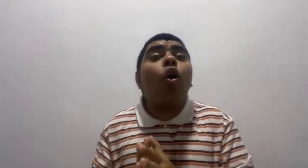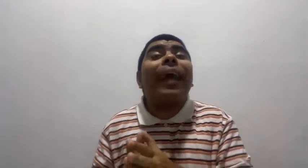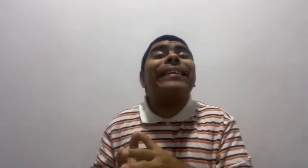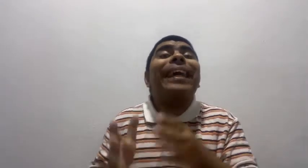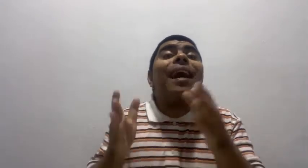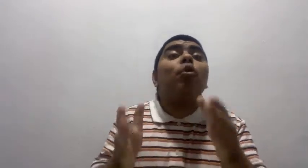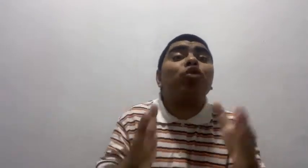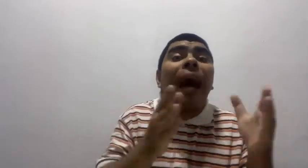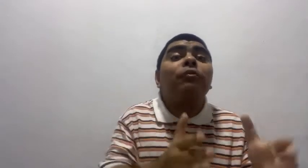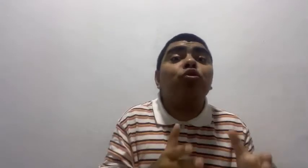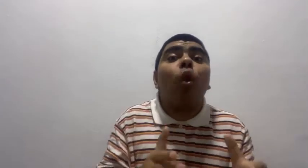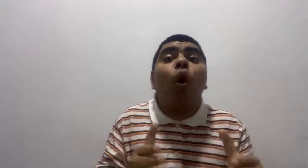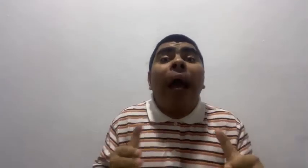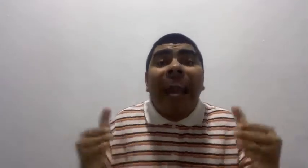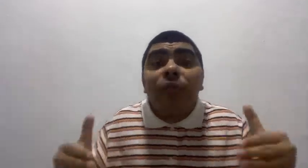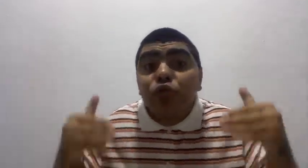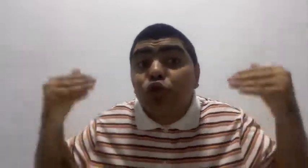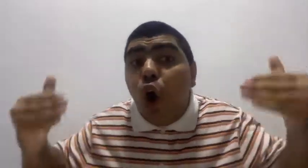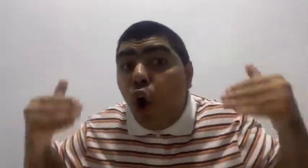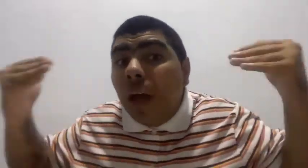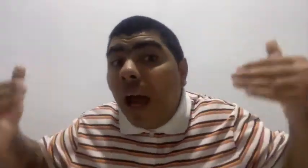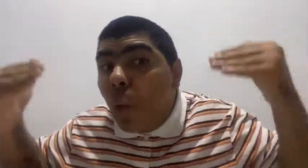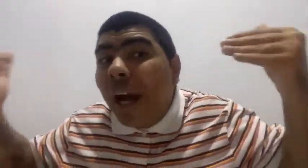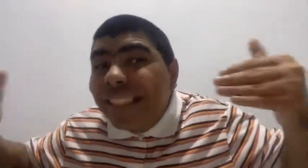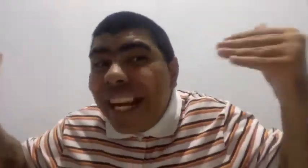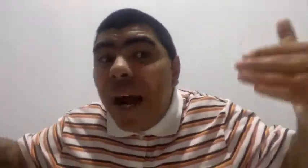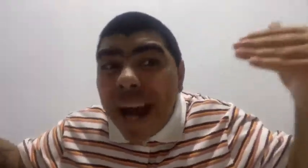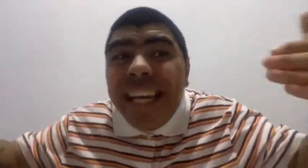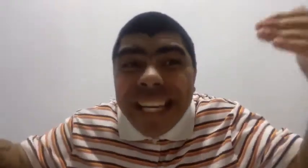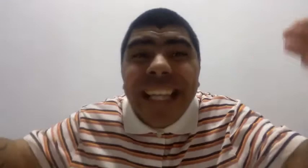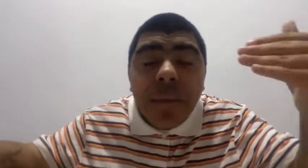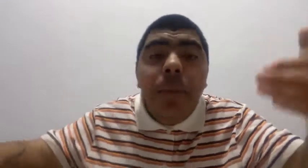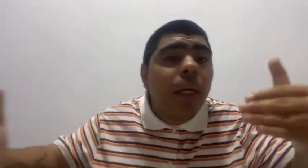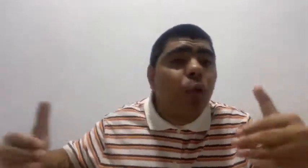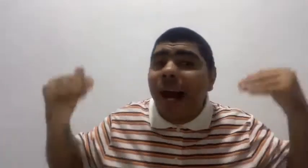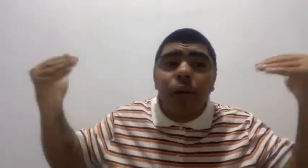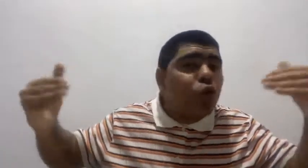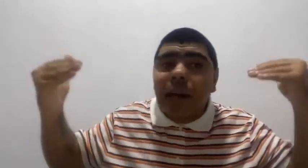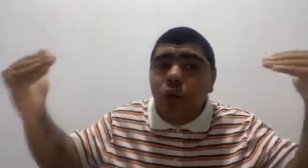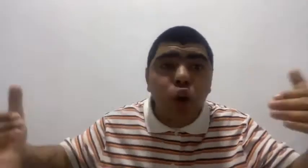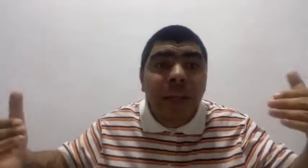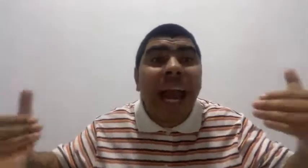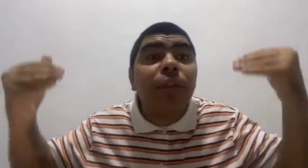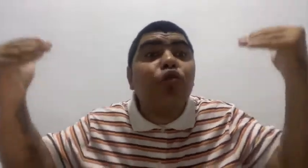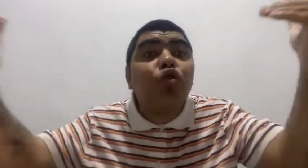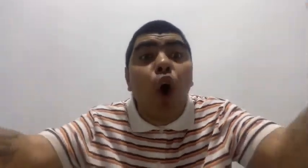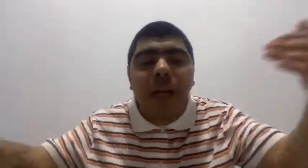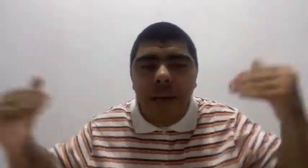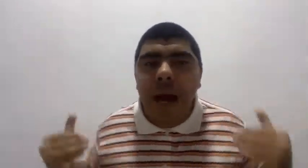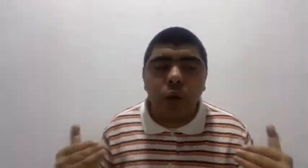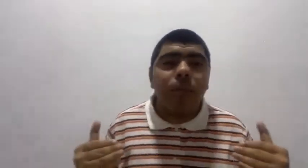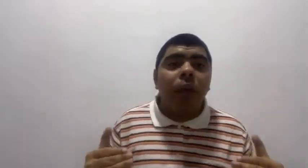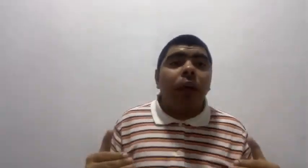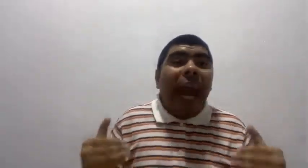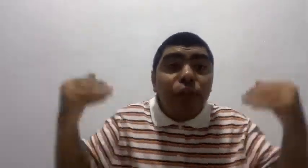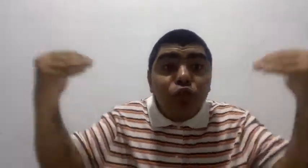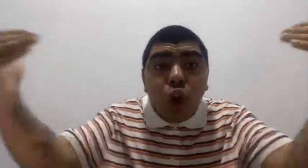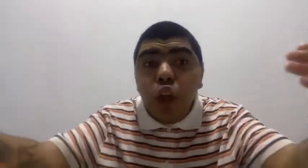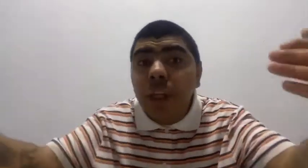que seamos santos en toda vuestra manera de vivir, no en algunas cosas, en toda, hermano, en todo. Y